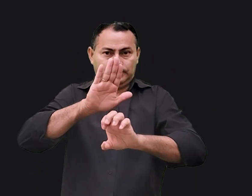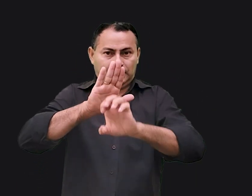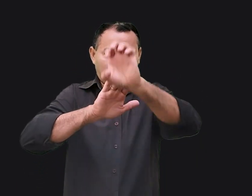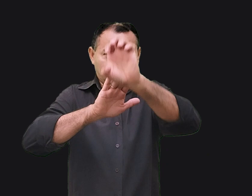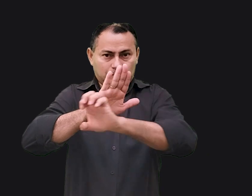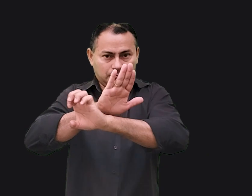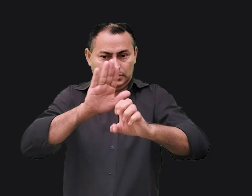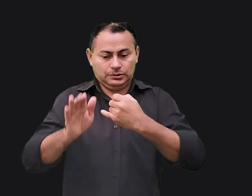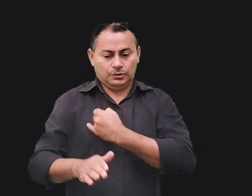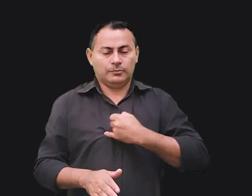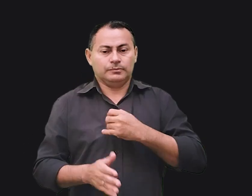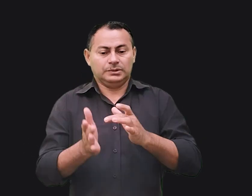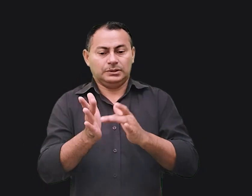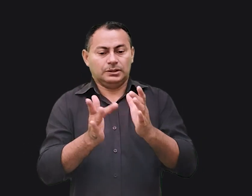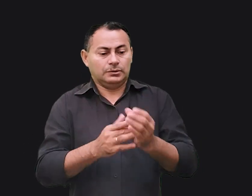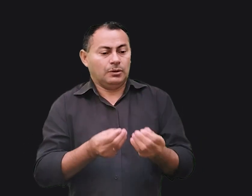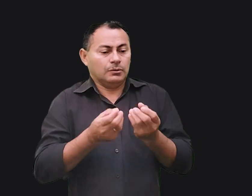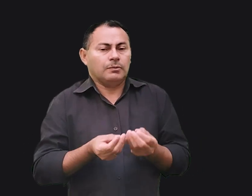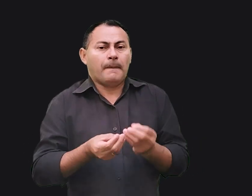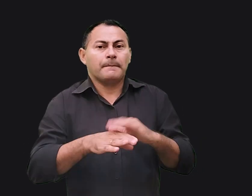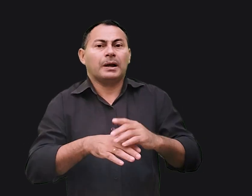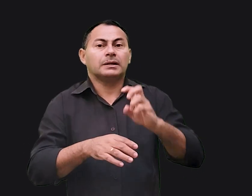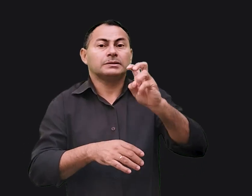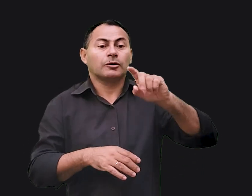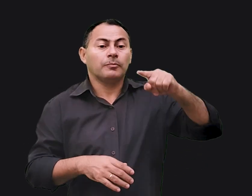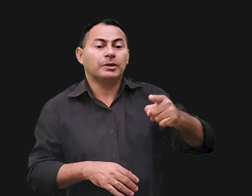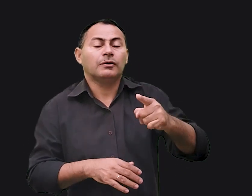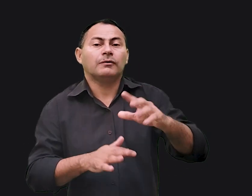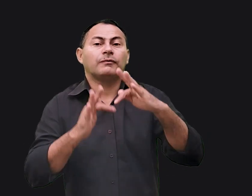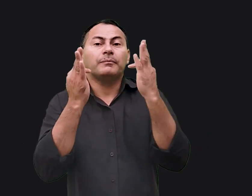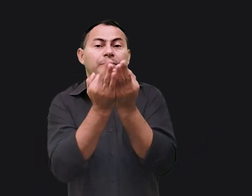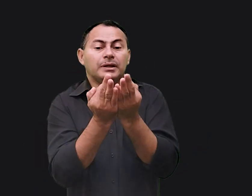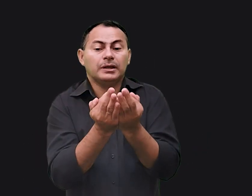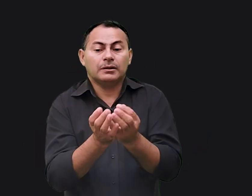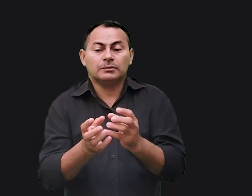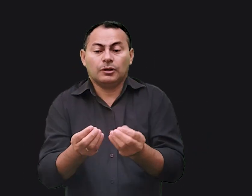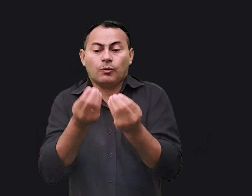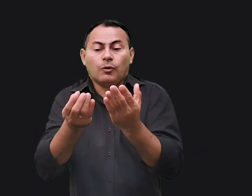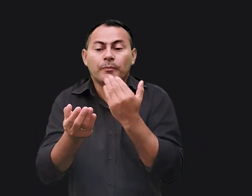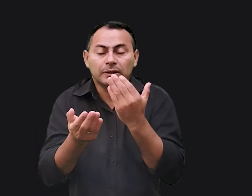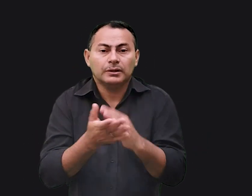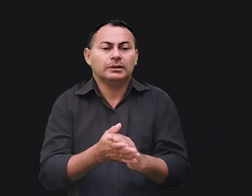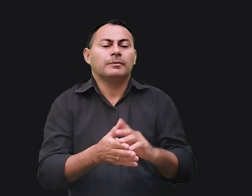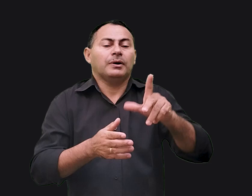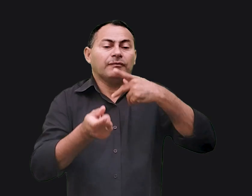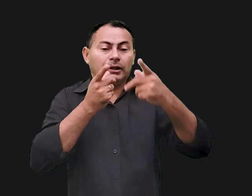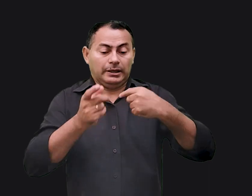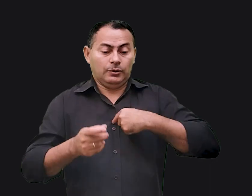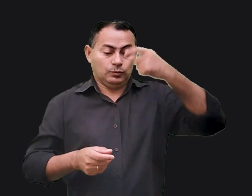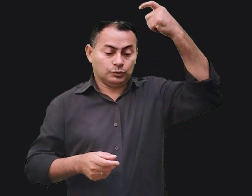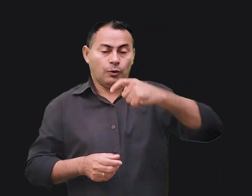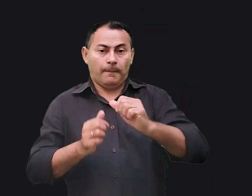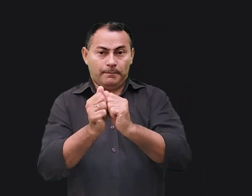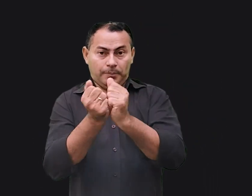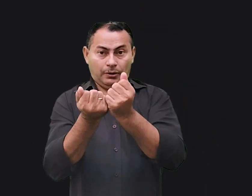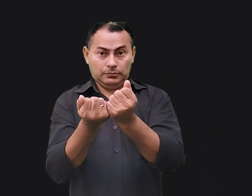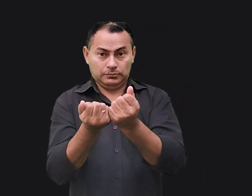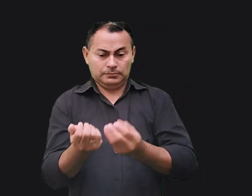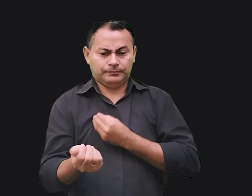João. Jesus alimentou uma multidão de mais de 5.000 famílias e depois pregou: Eu sou o pão da vida. Jesus fez